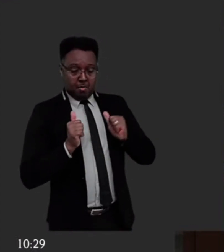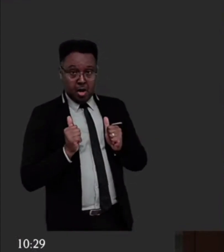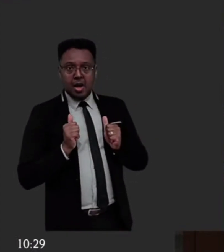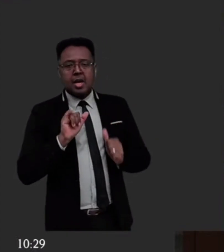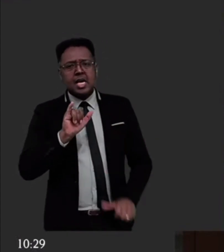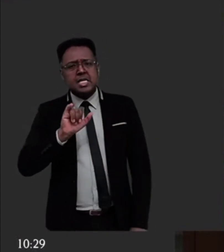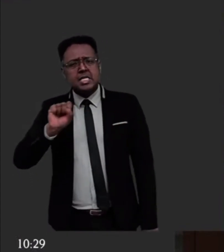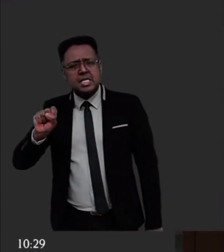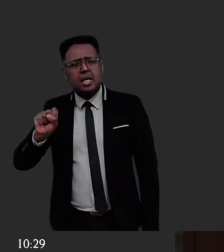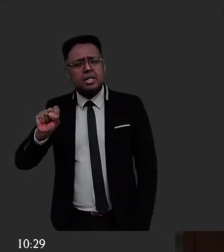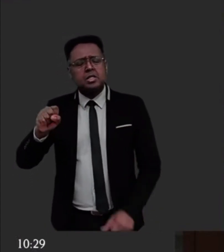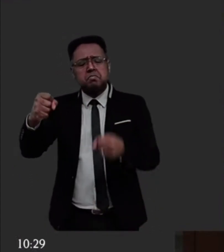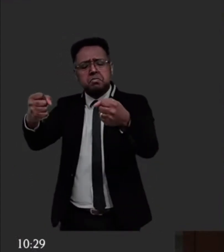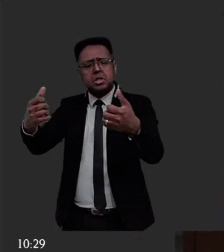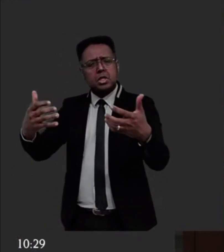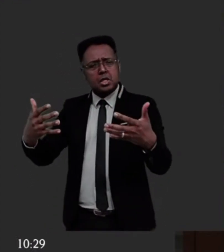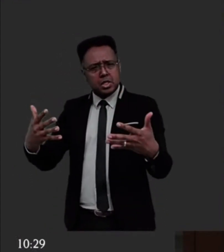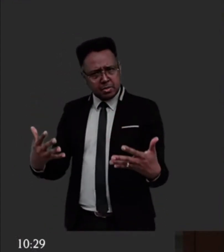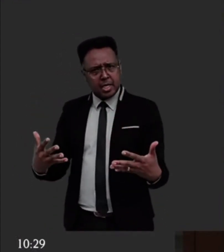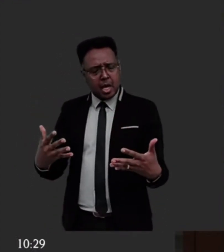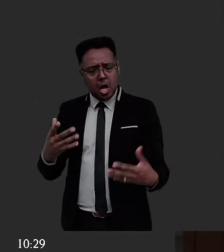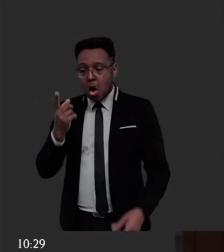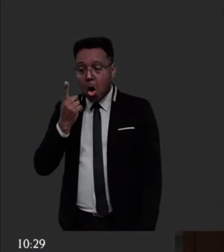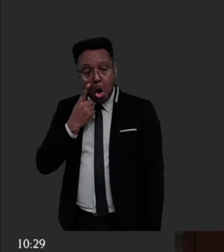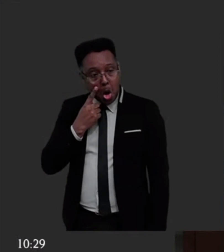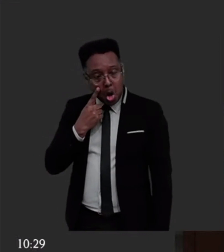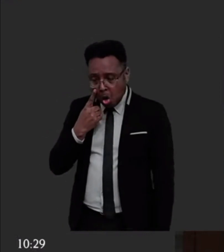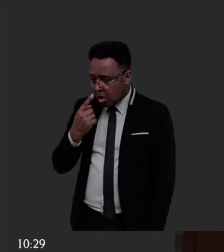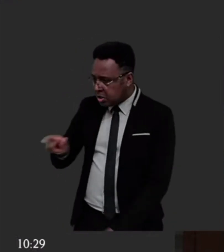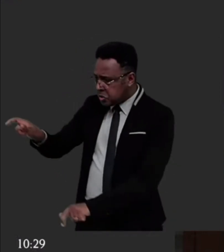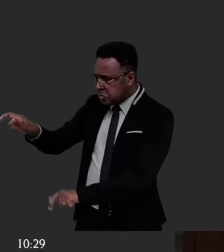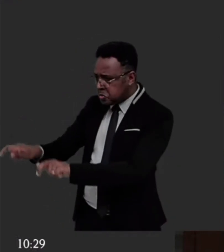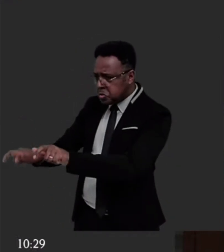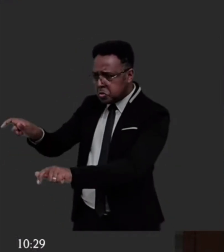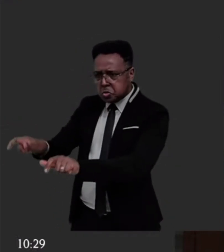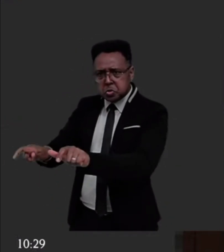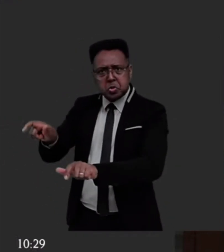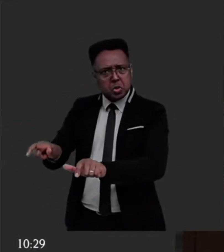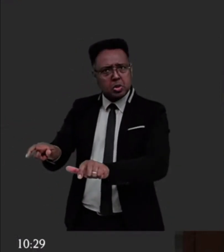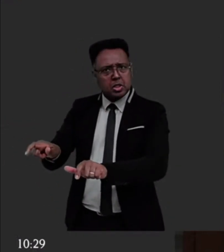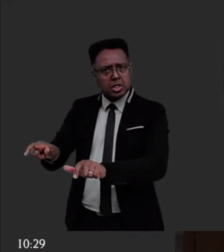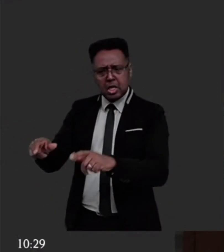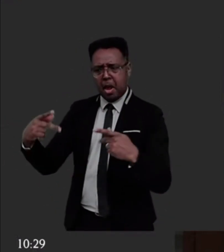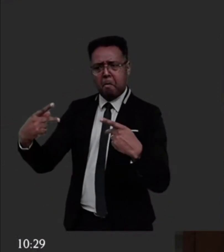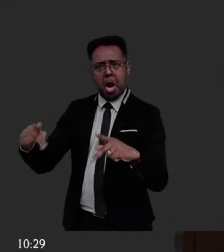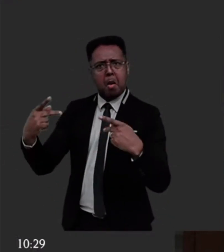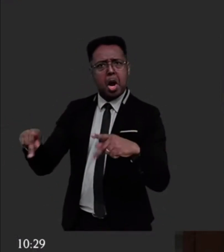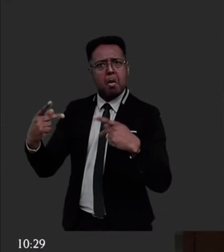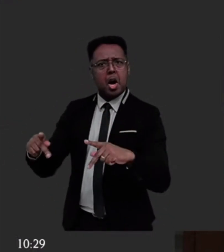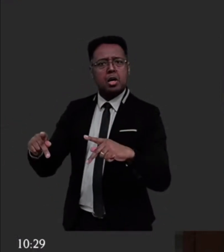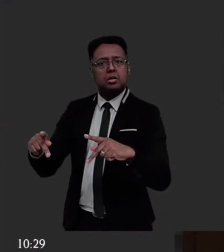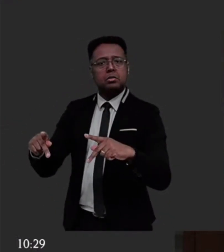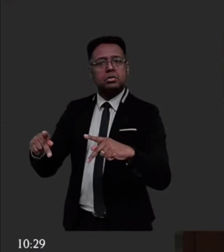dizendo: todos os seus atalaias são cegos, nada sabem.